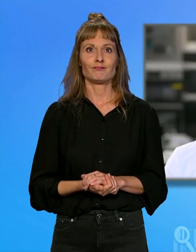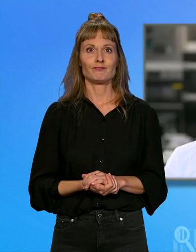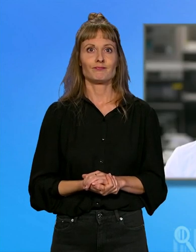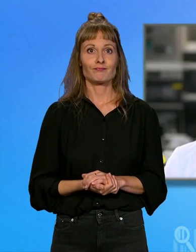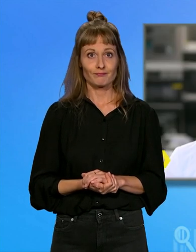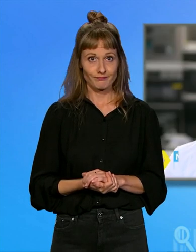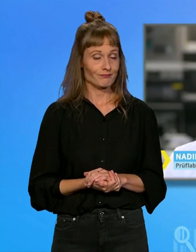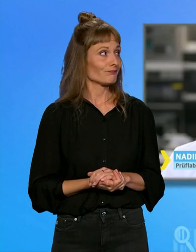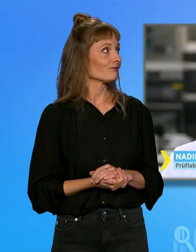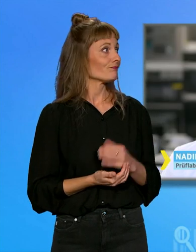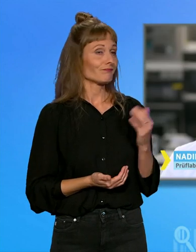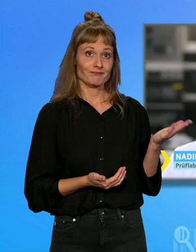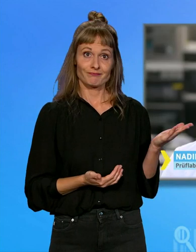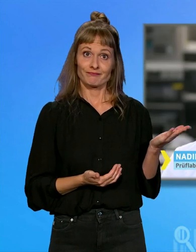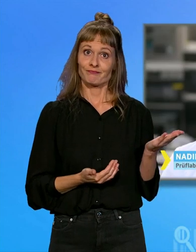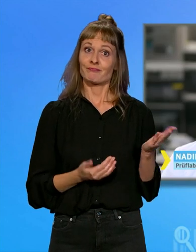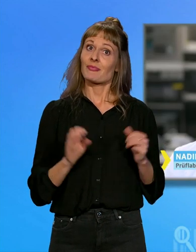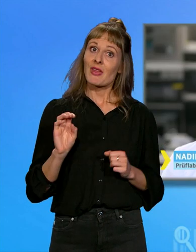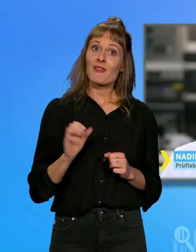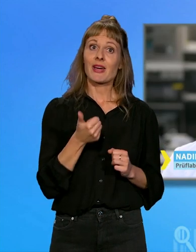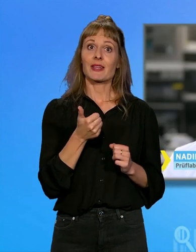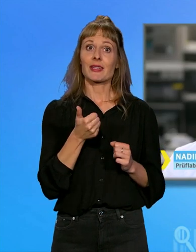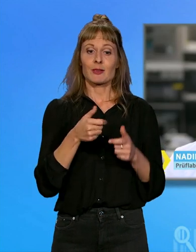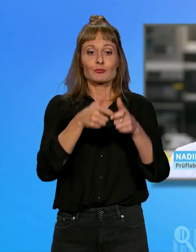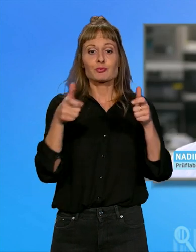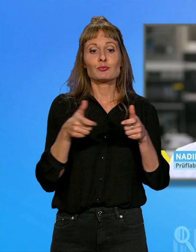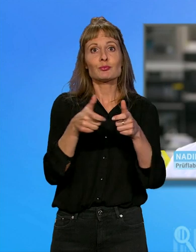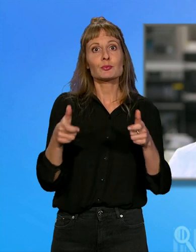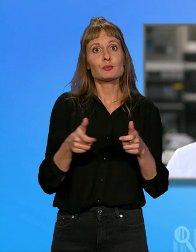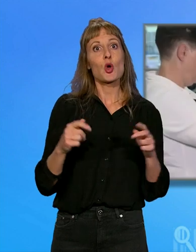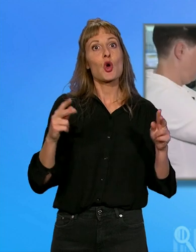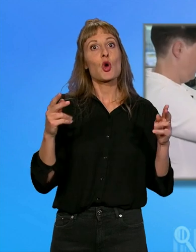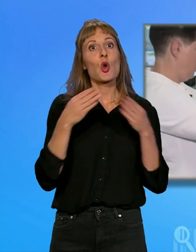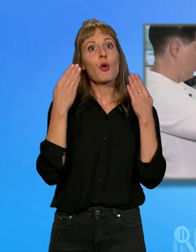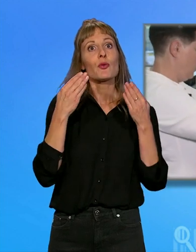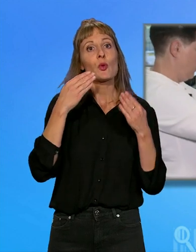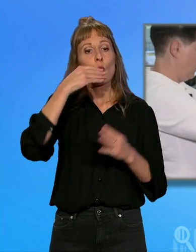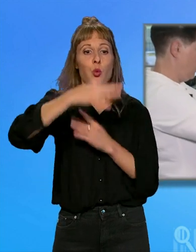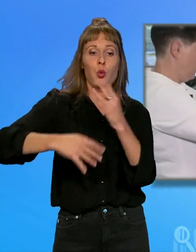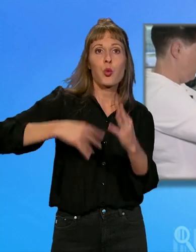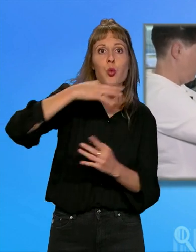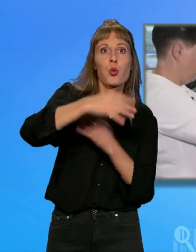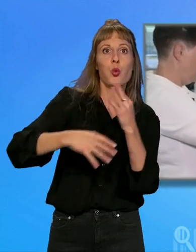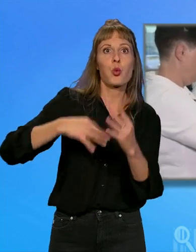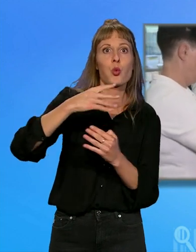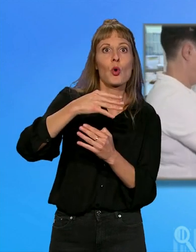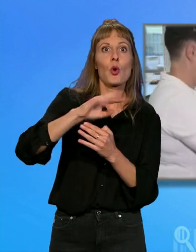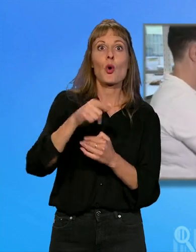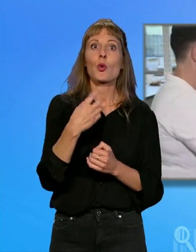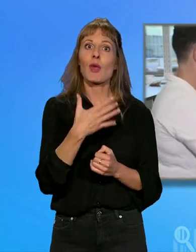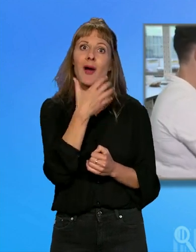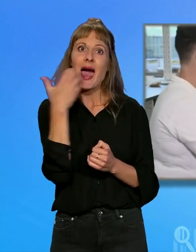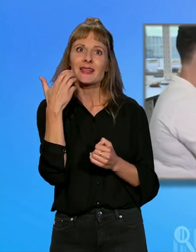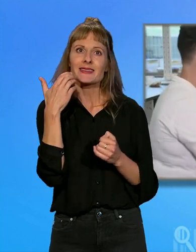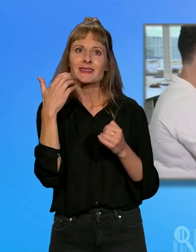Also es muss eine gute Luftzirkulation haben, eine gute Heizung, sodass Lebensmittel auch auf unterschiedlichen Ebenen gedörrt werden können.